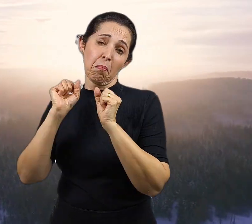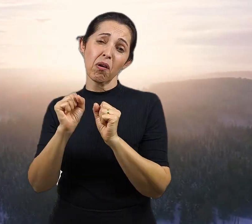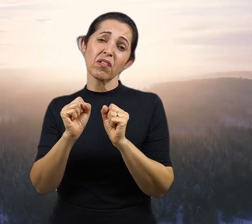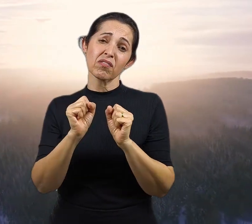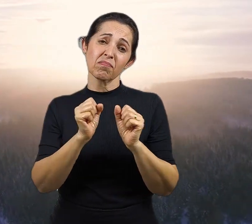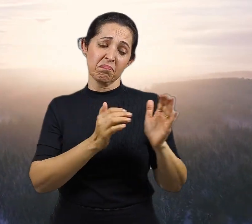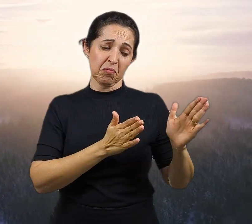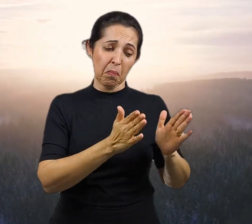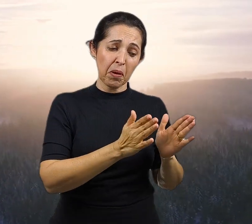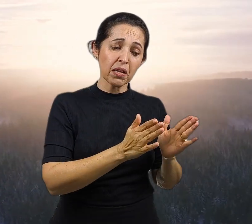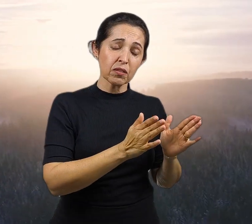dar.